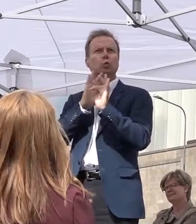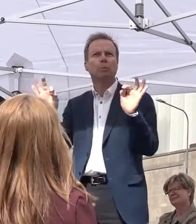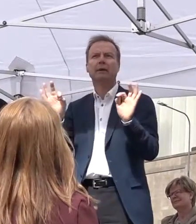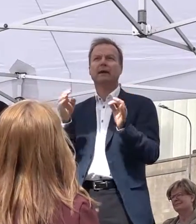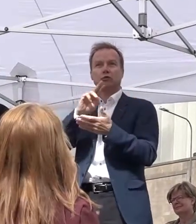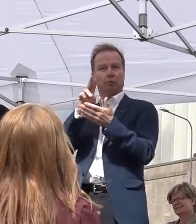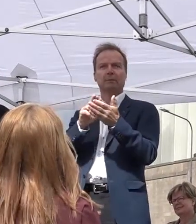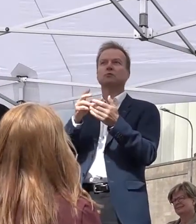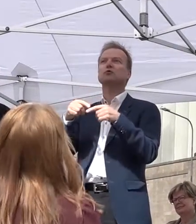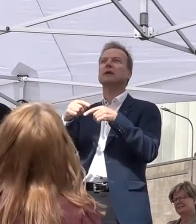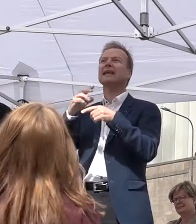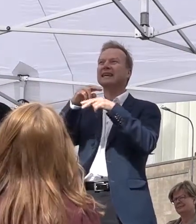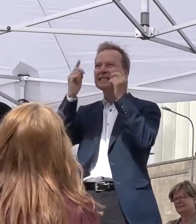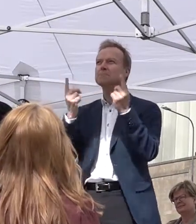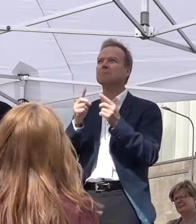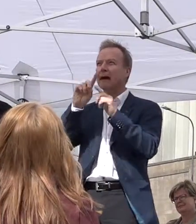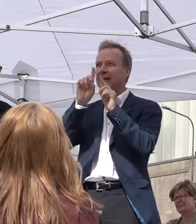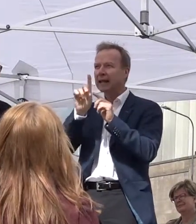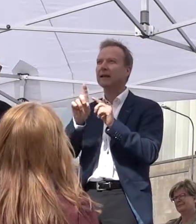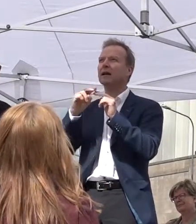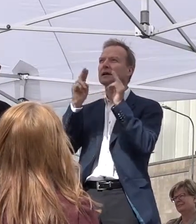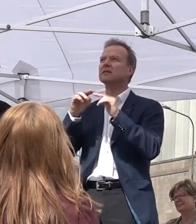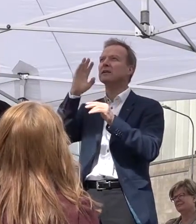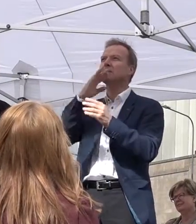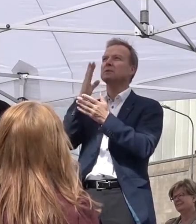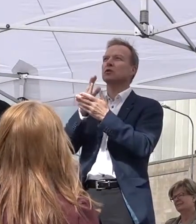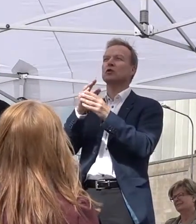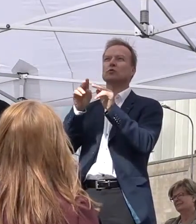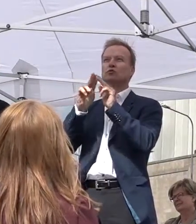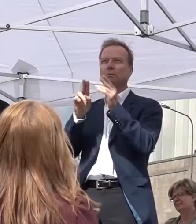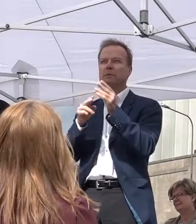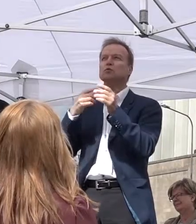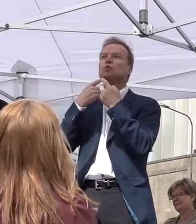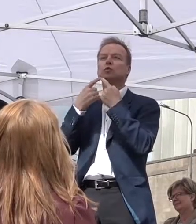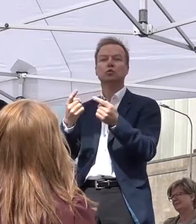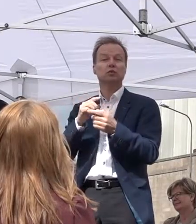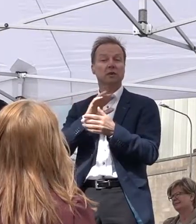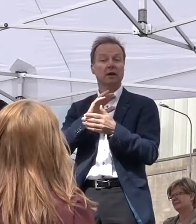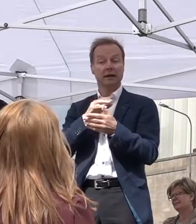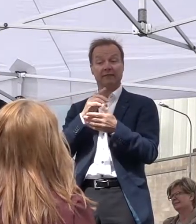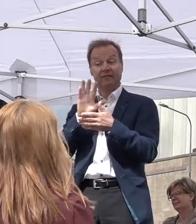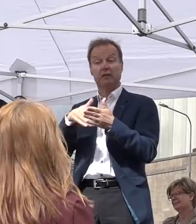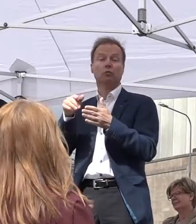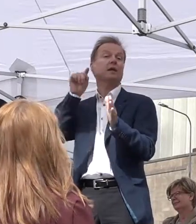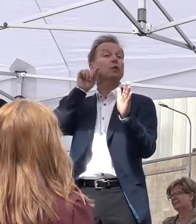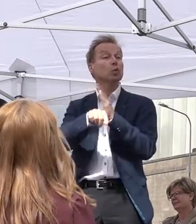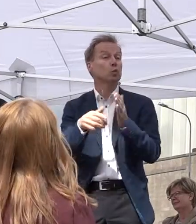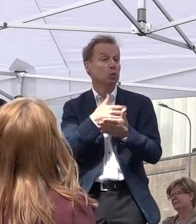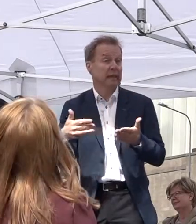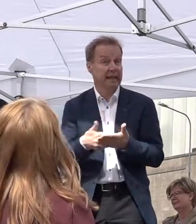Katsoimme toisemme ja tuntui todella hienolta, että nyt ollaan saatu aikaan ensimmäinen kansainvälinen